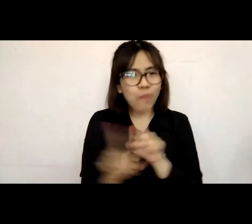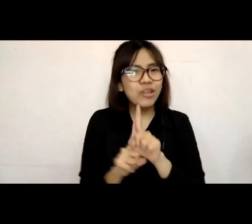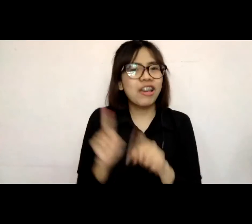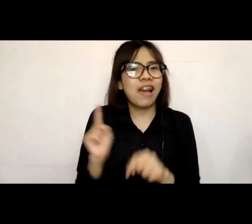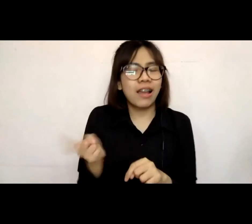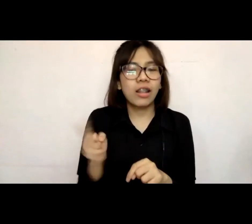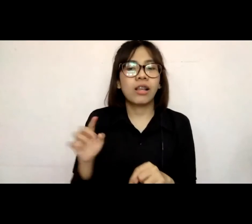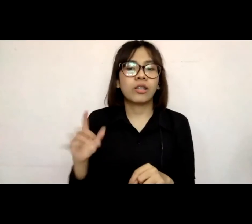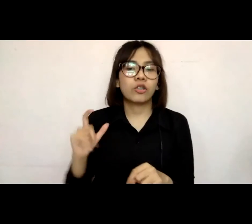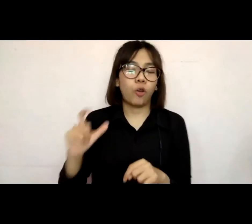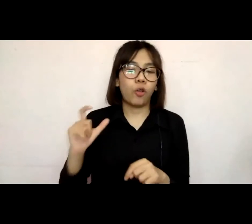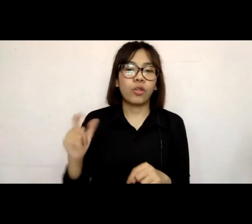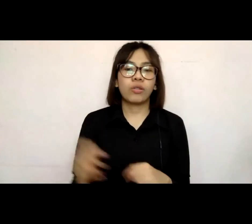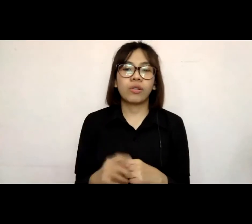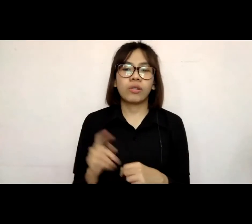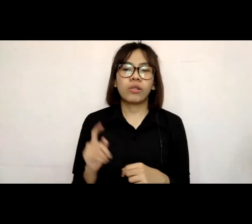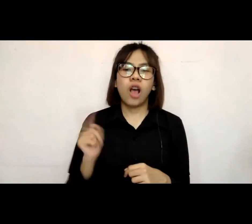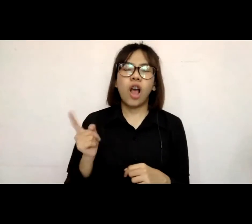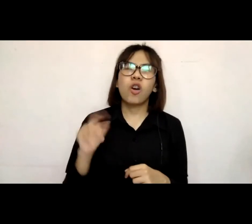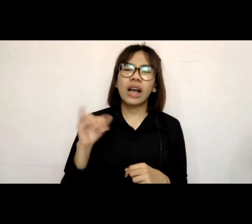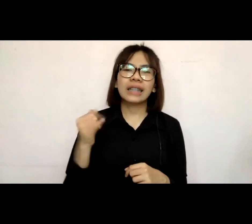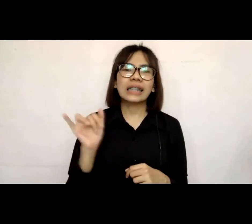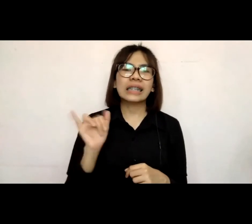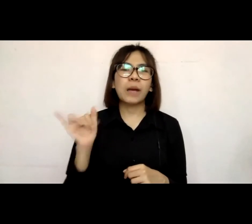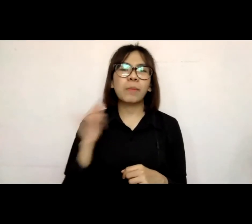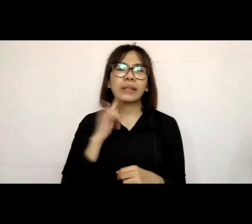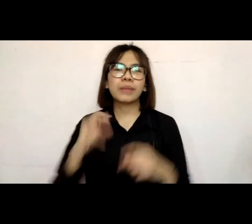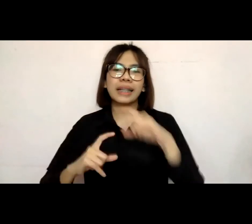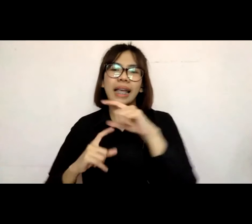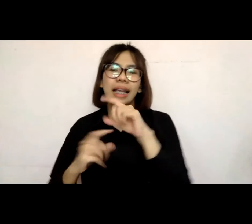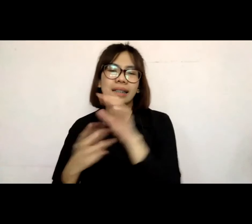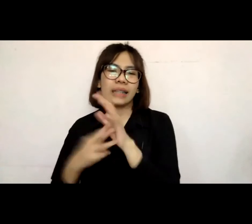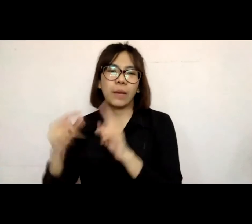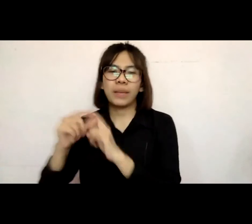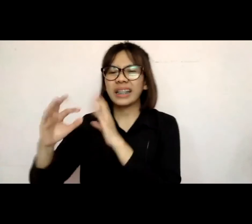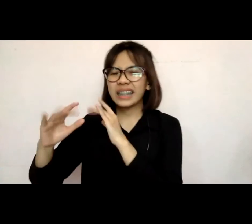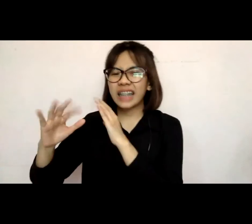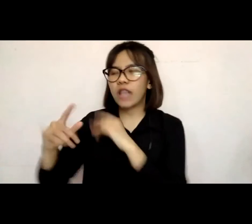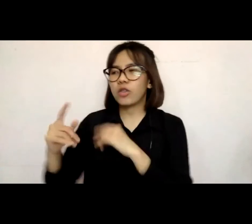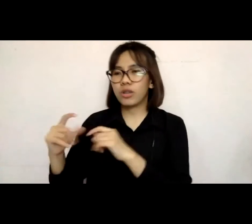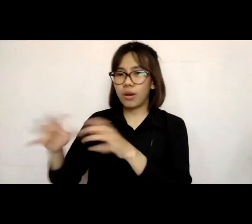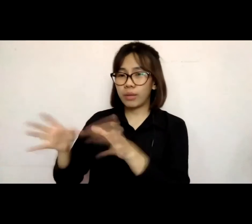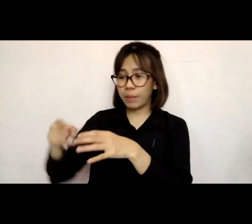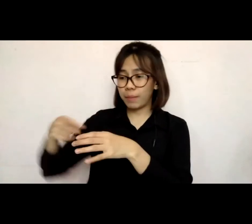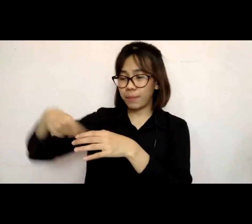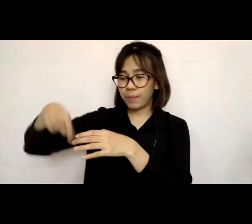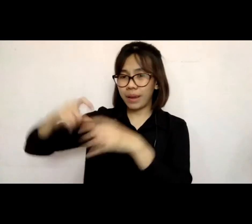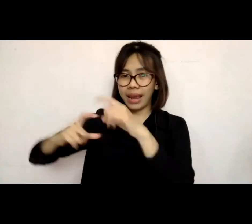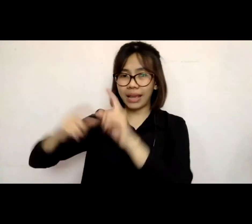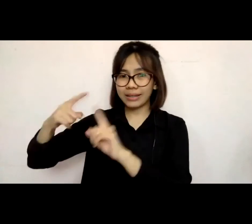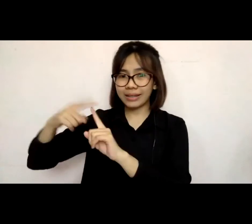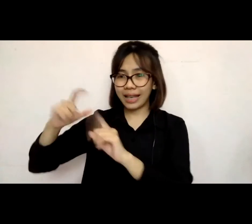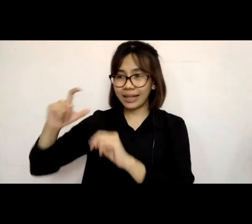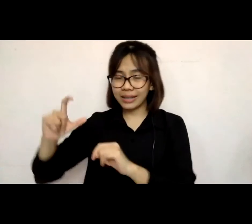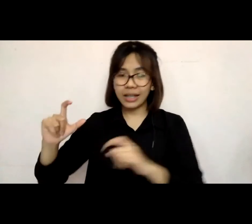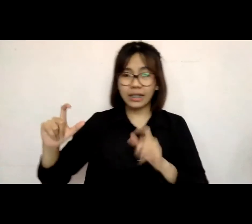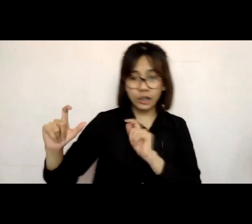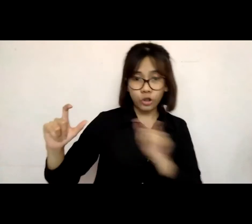kuat dari dinas sendiri kepada seluruh unsur yang ada di lingkungan pendidikan.